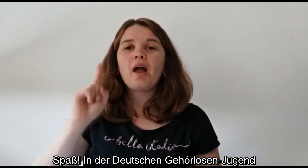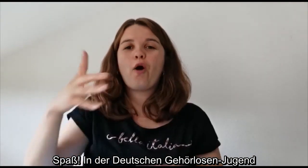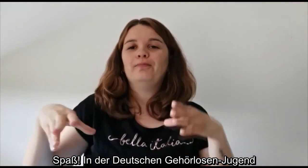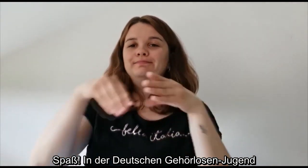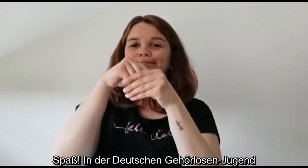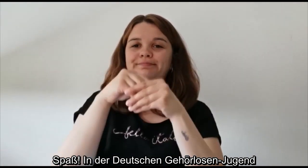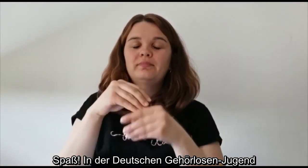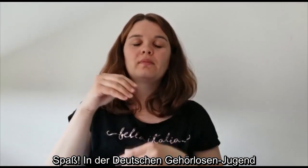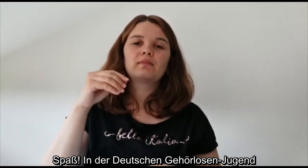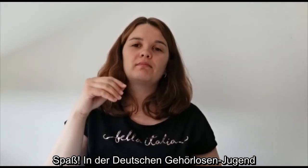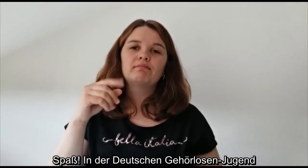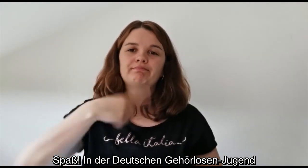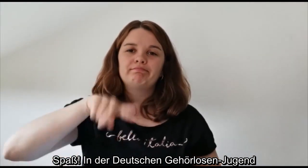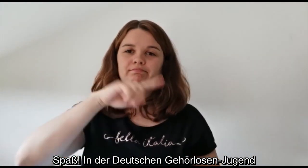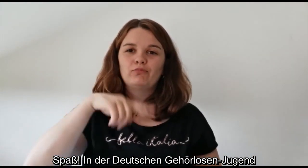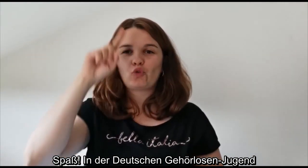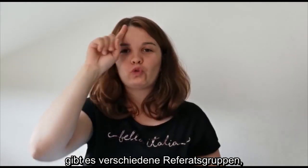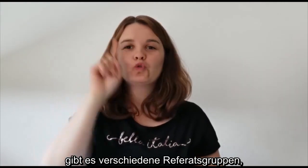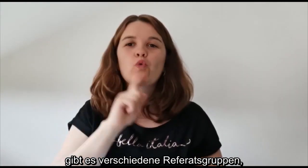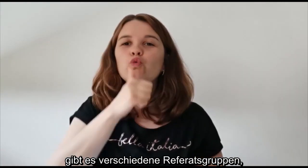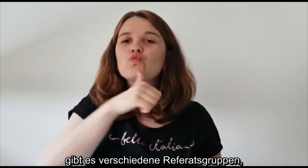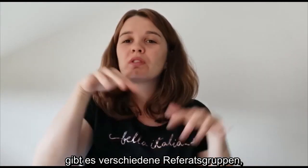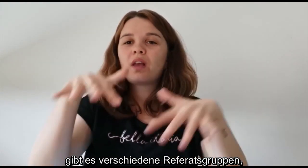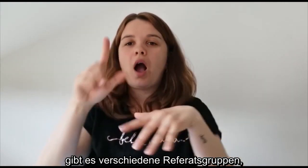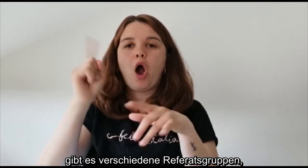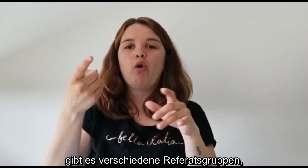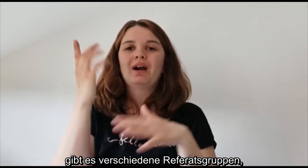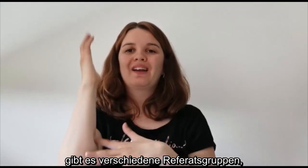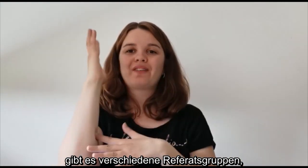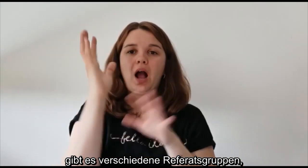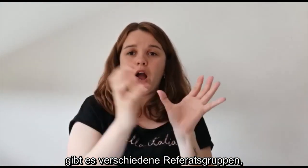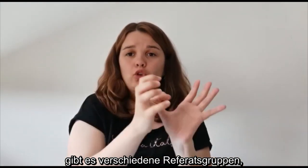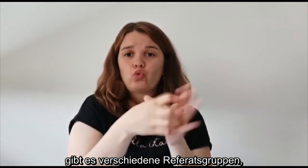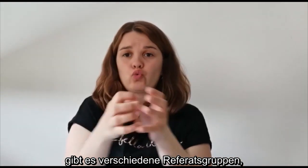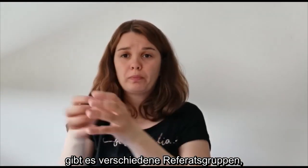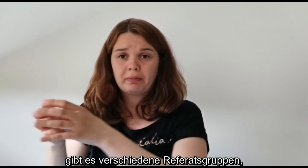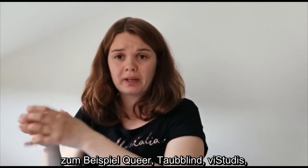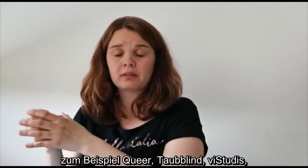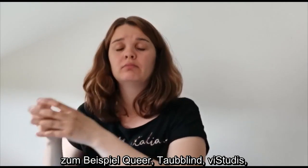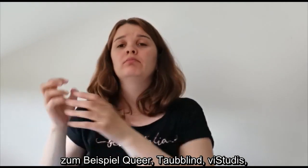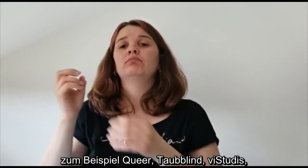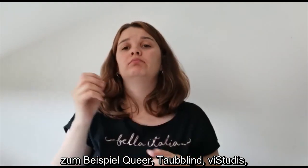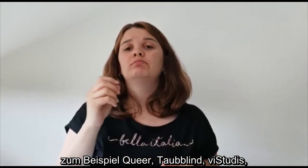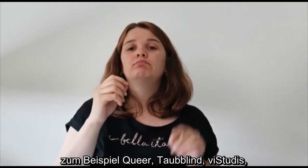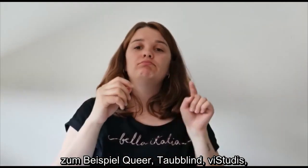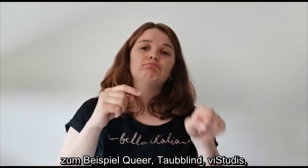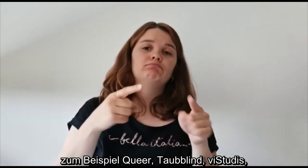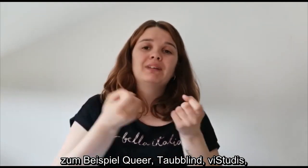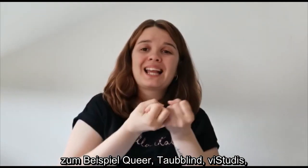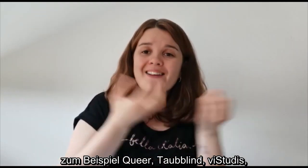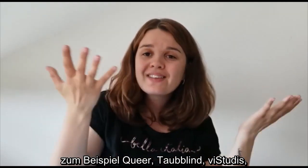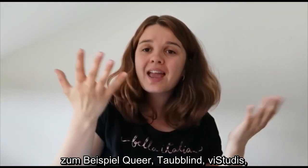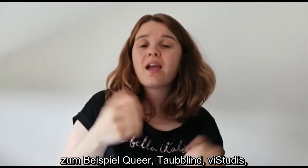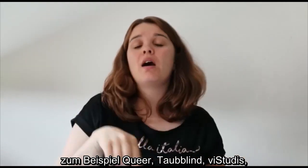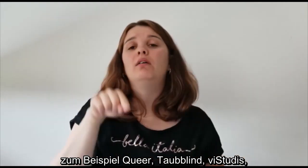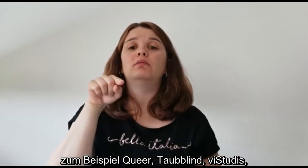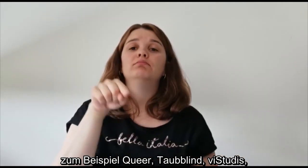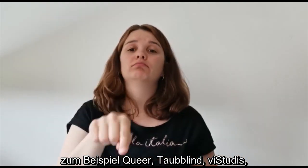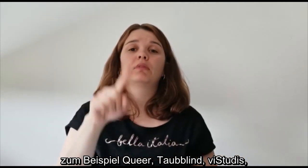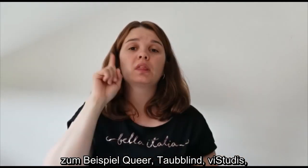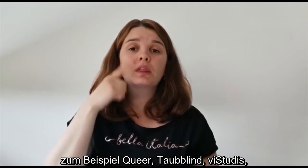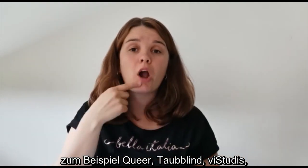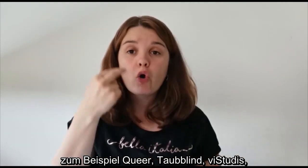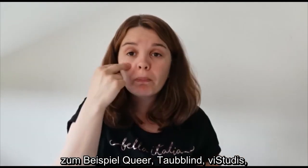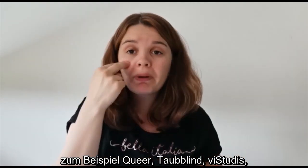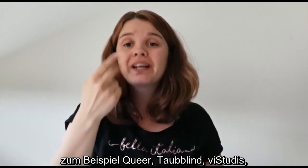In der deutschen Gehörlosenjugend gibt es verschiedene Referatsgruppen Zum Beispiel Queer,